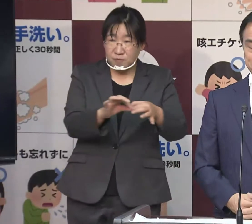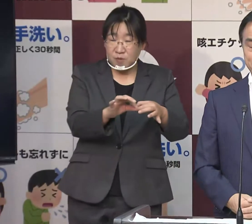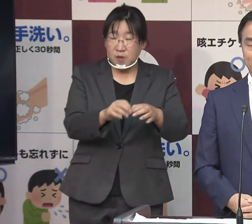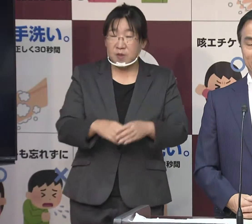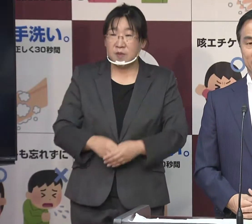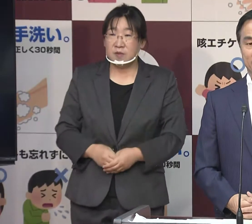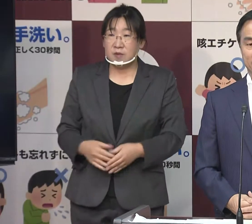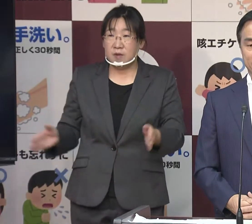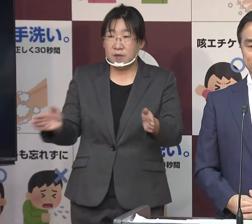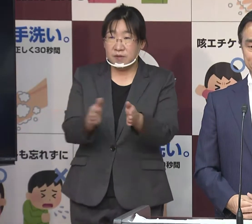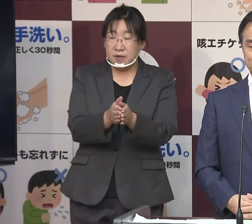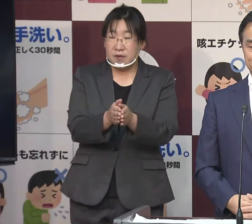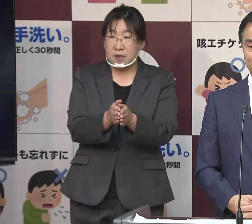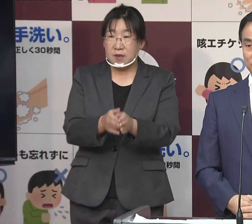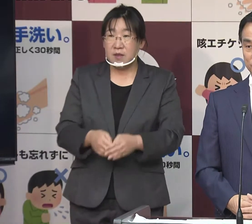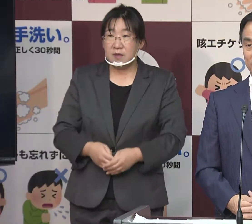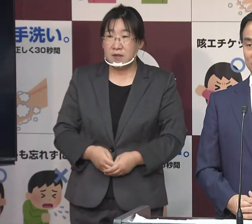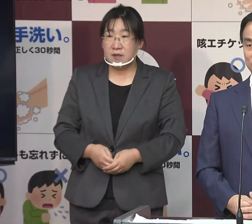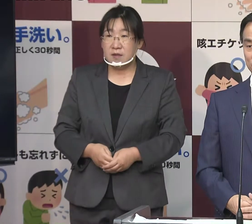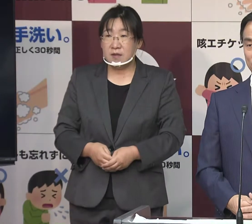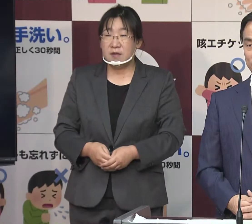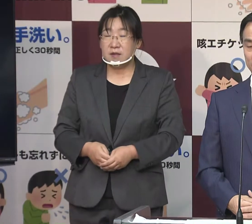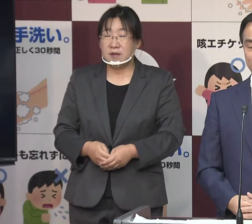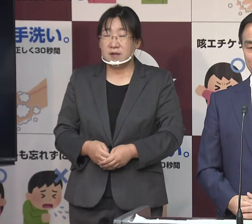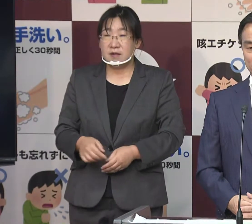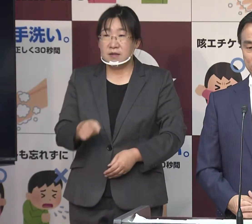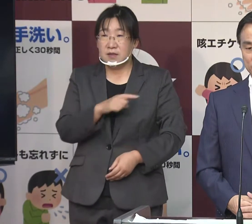で、会長がやった